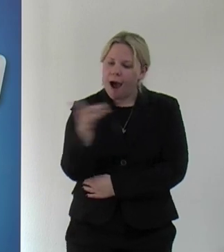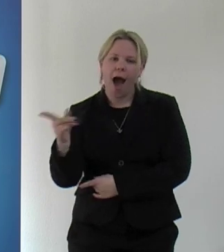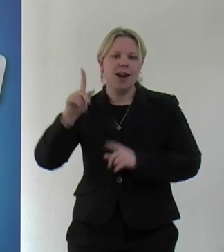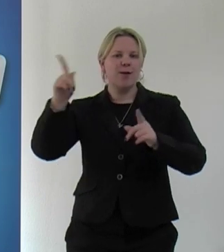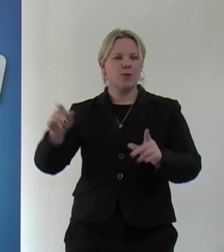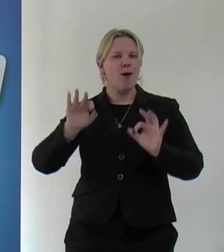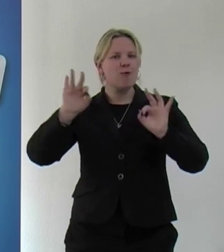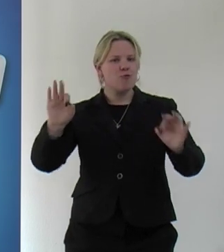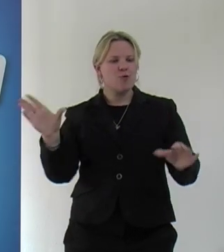gut zusammenleben.